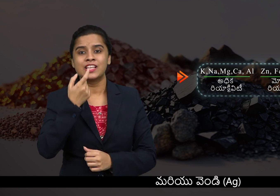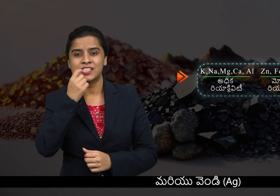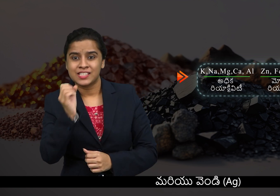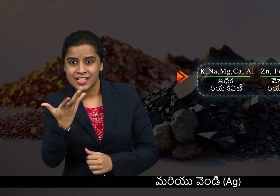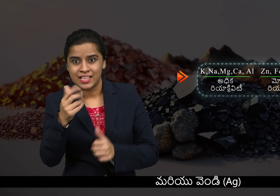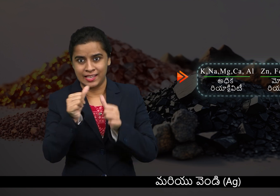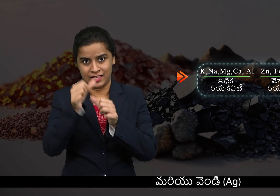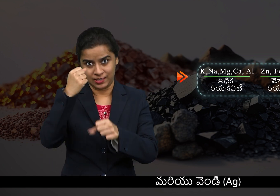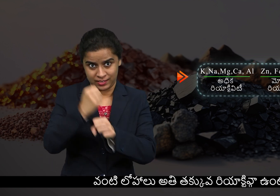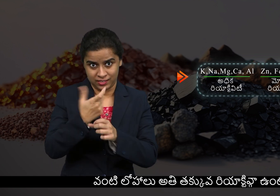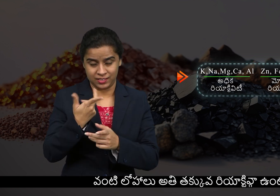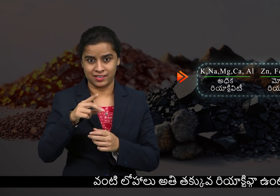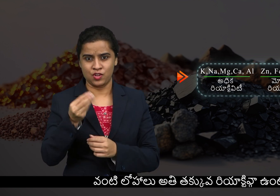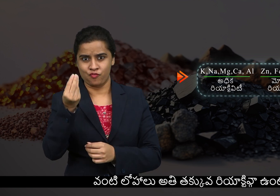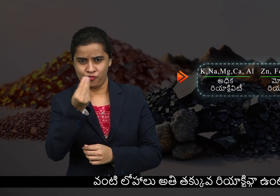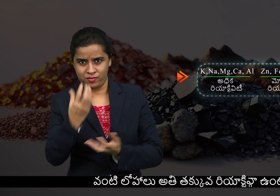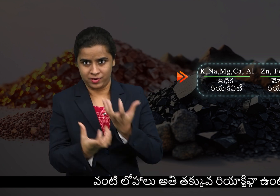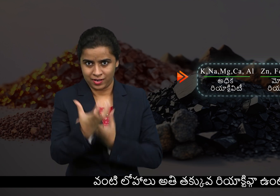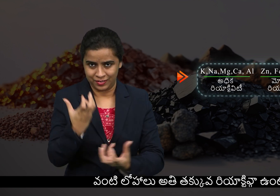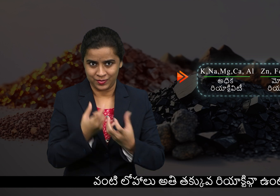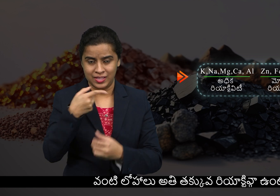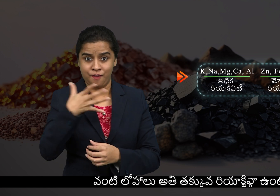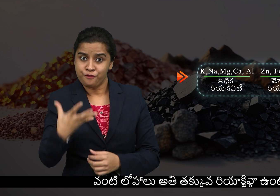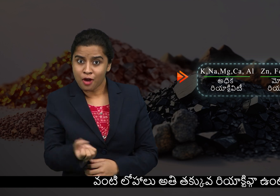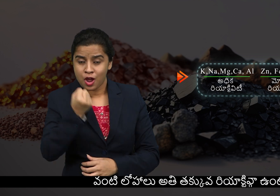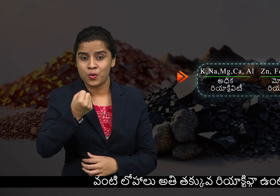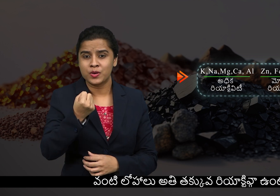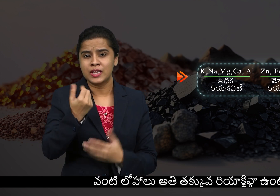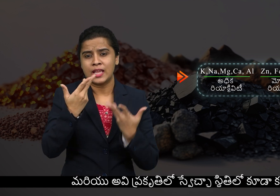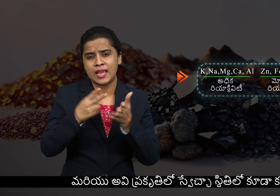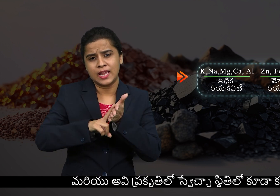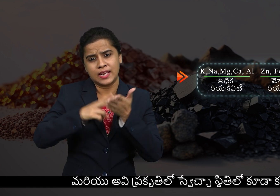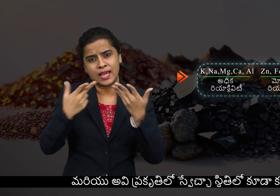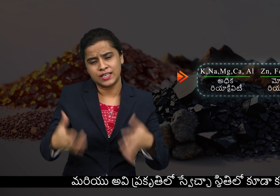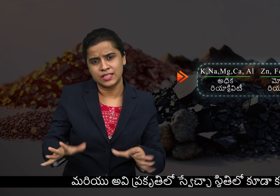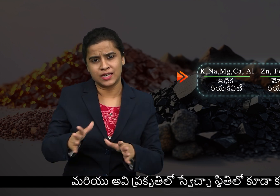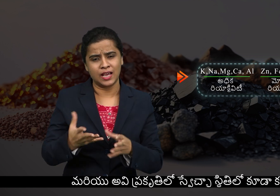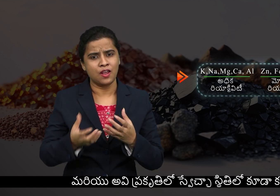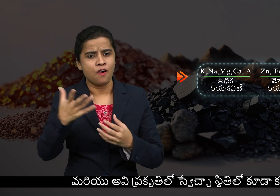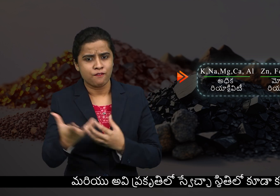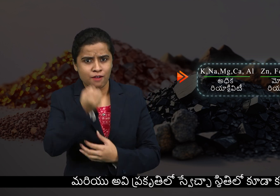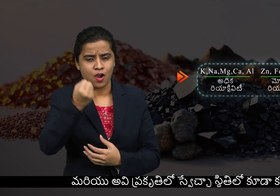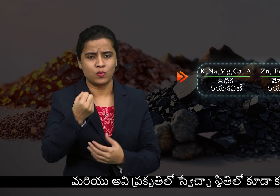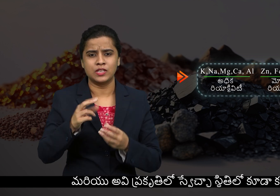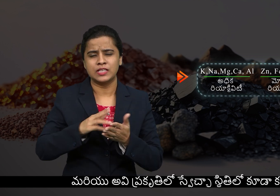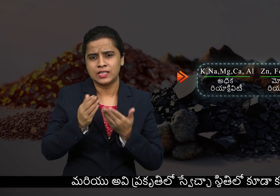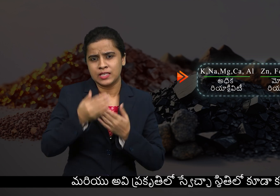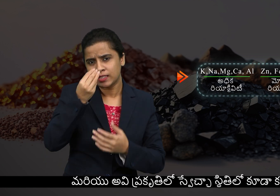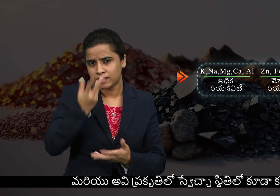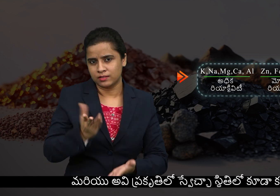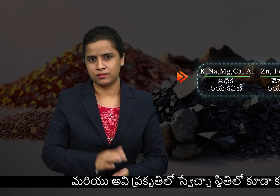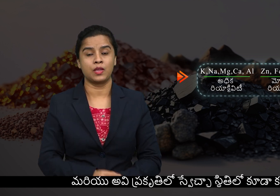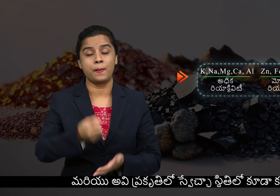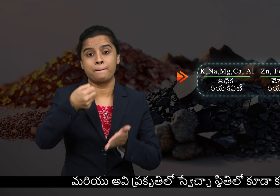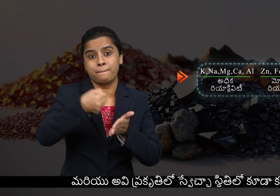మరియు వెండి Ag వంటి లోహాలు అతి తక్కువ రియాక్టివ్గా ఉంటాయి మరియు అవి ప్రకృతిలో స్వేచ్ఛా స్థితిలో